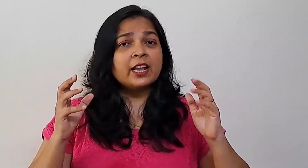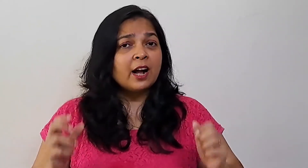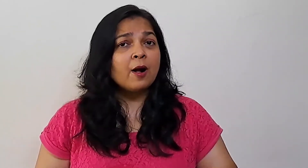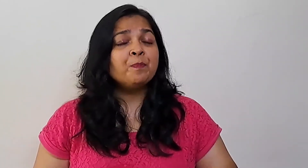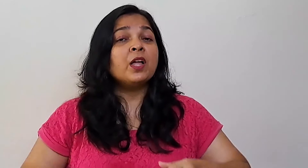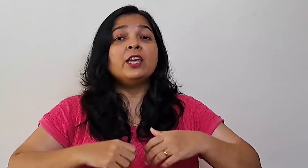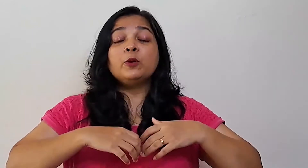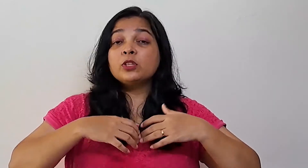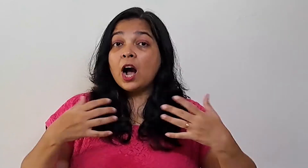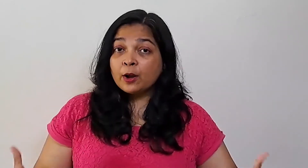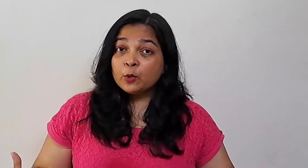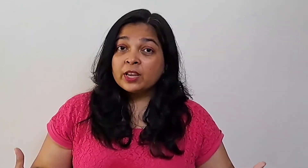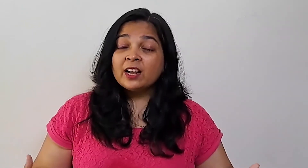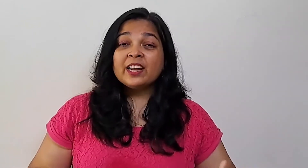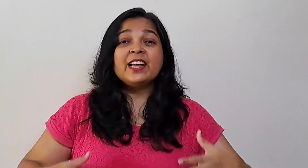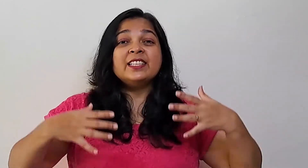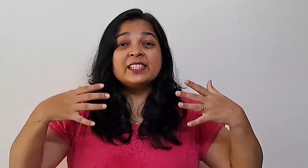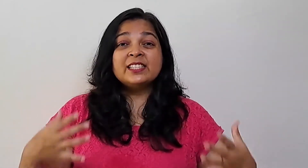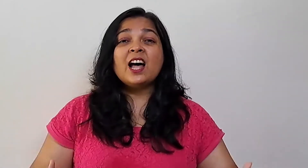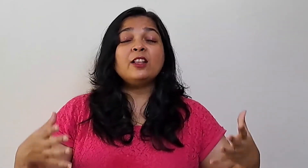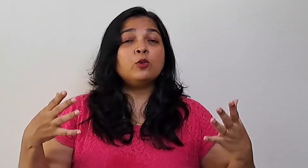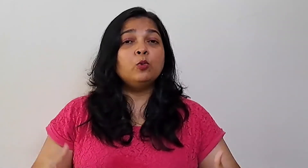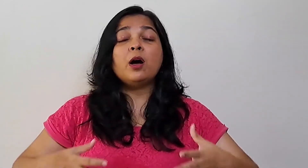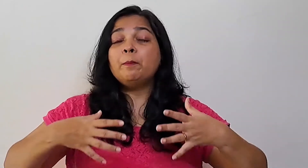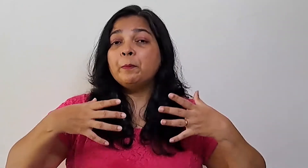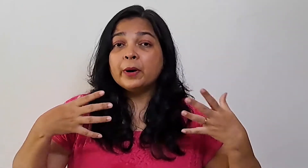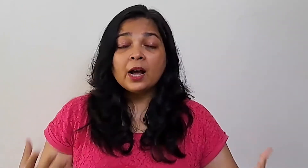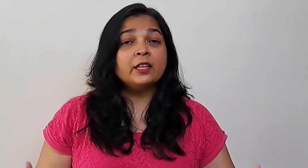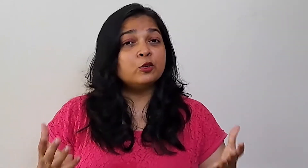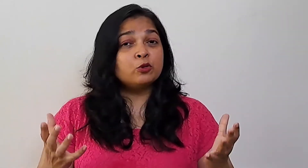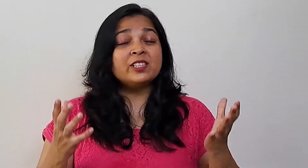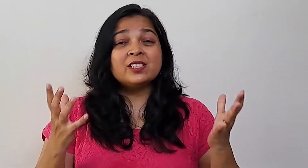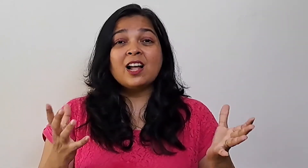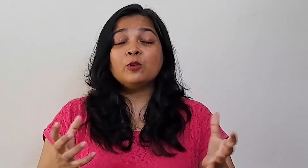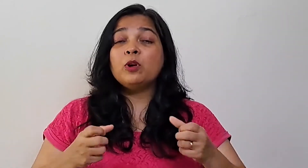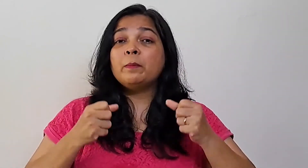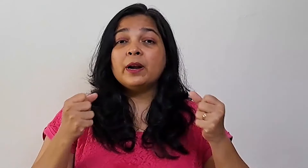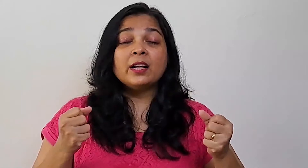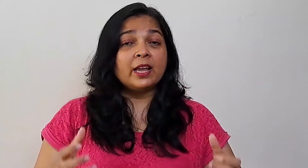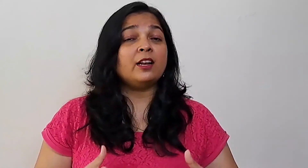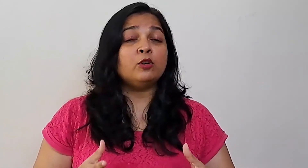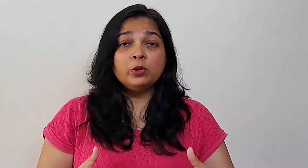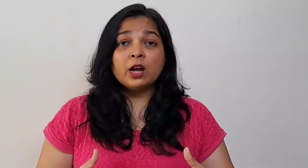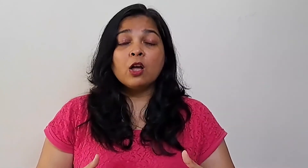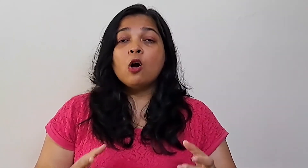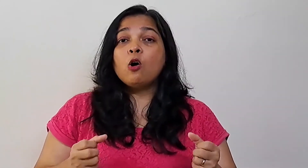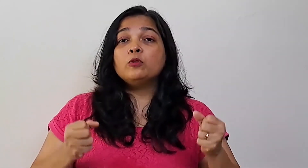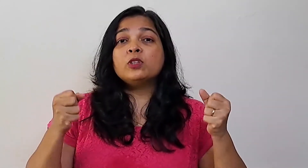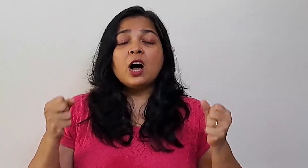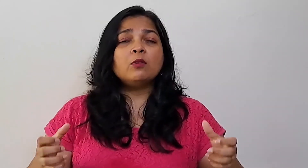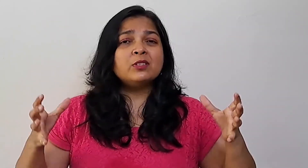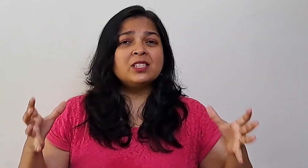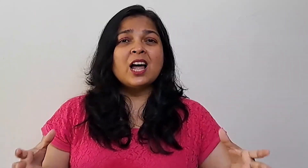आया कि उस अग नूं की करे, सत गुना बढ़ा दो। हालेलुया।